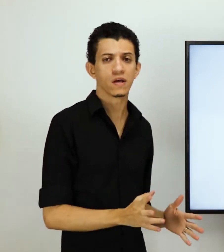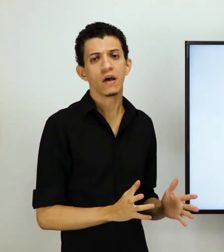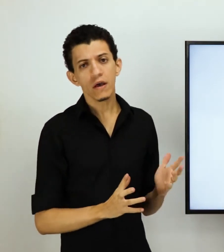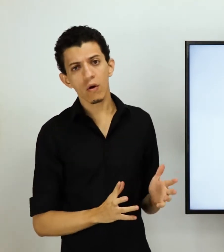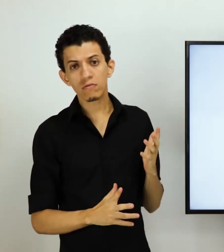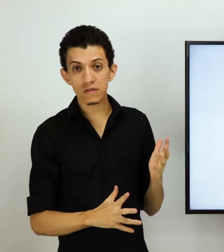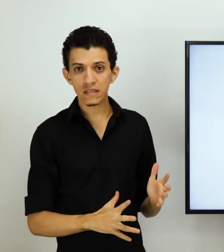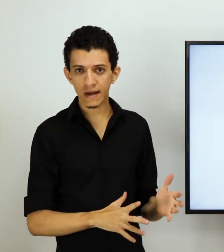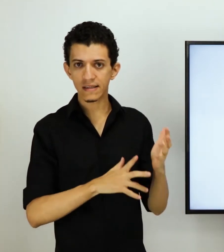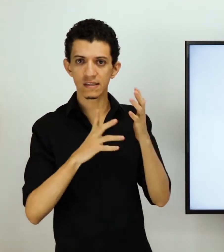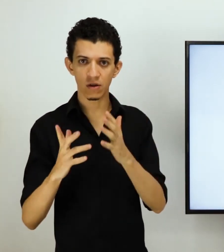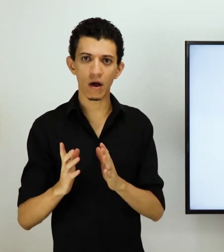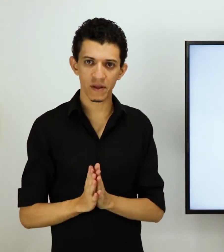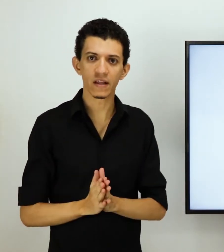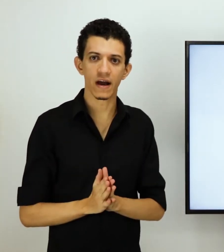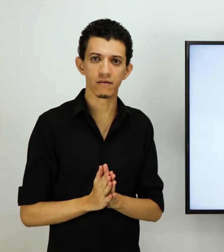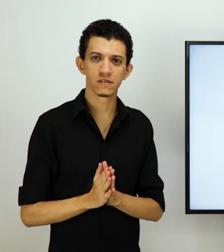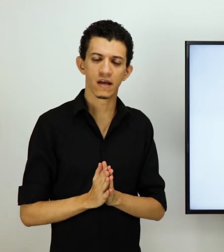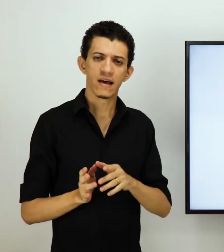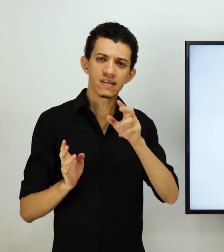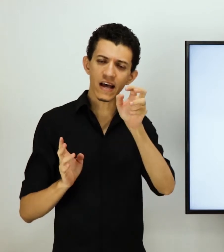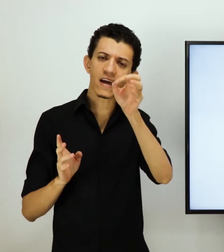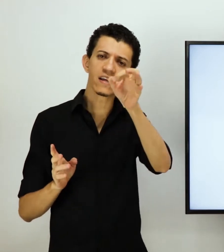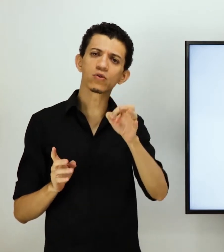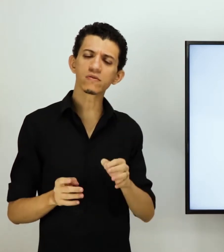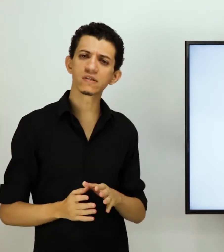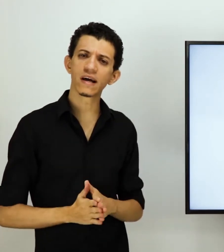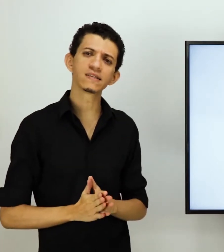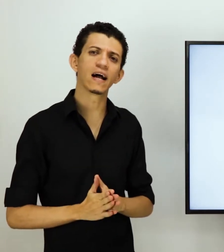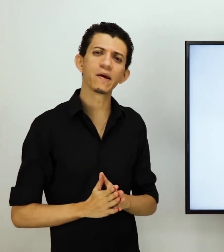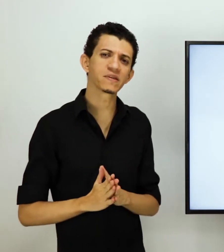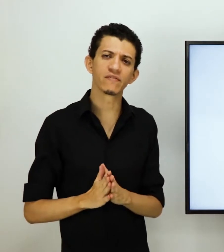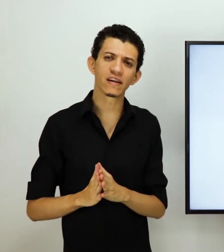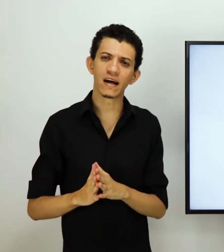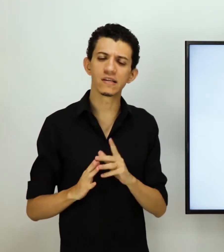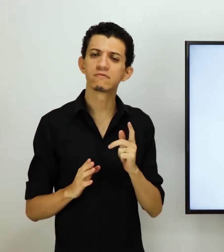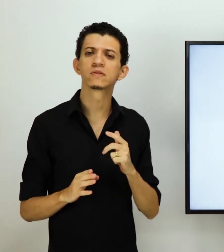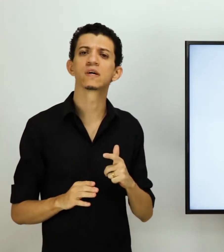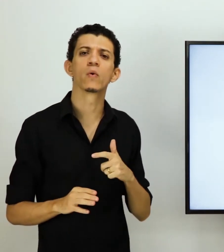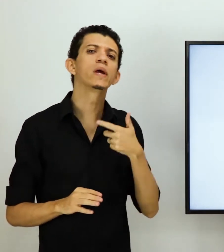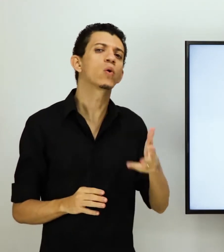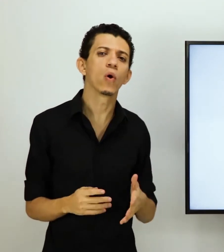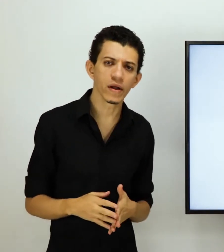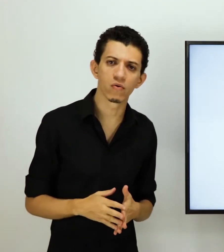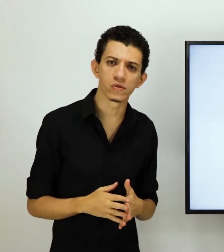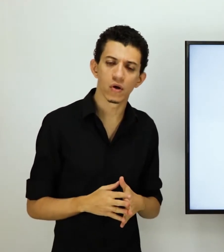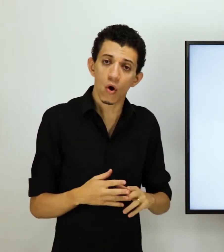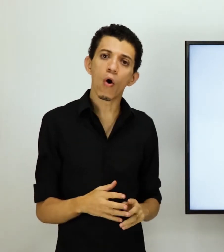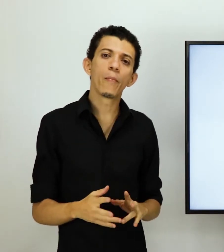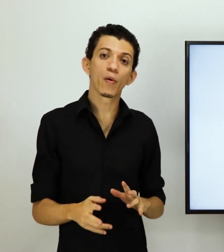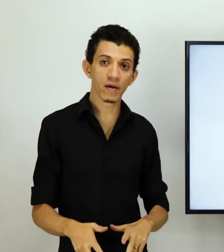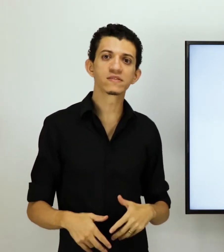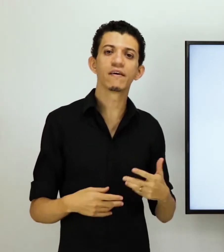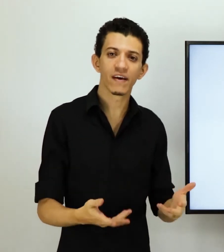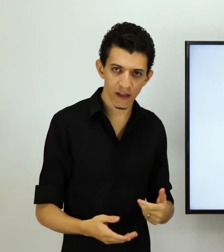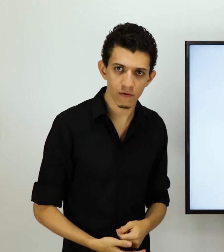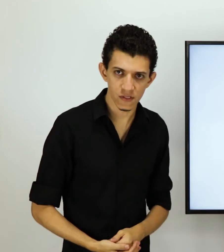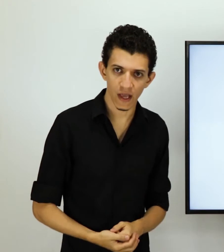e outros sinais que são arbitrários? Será que todos os sinais da Libras, na verdade, eles não são icônicos? Ou pelo menos deveriam